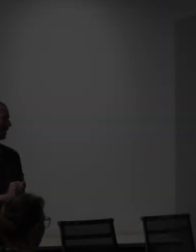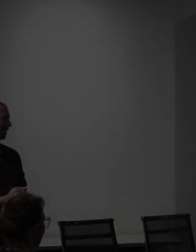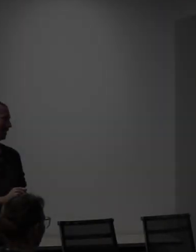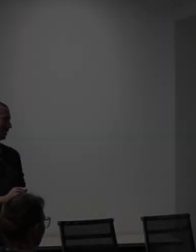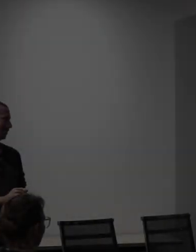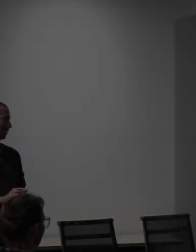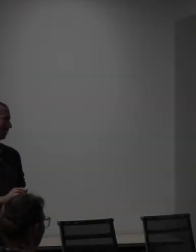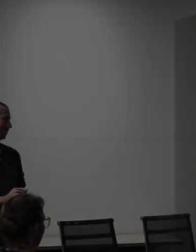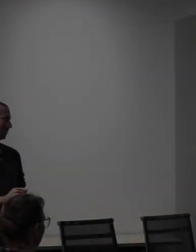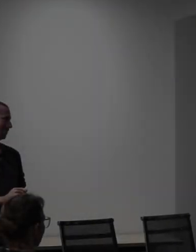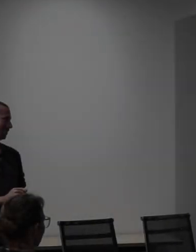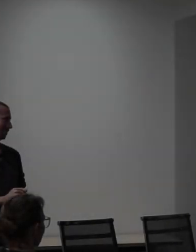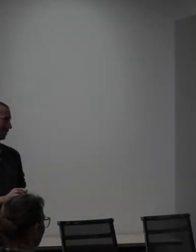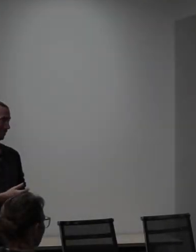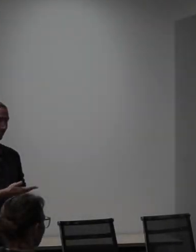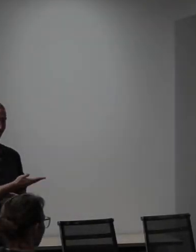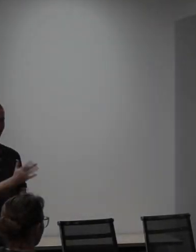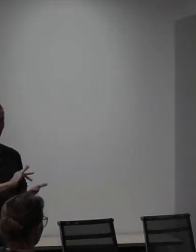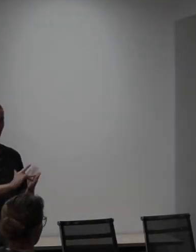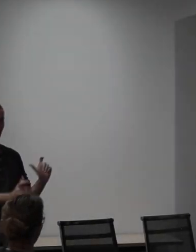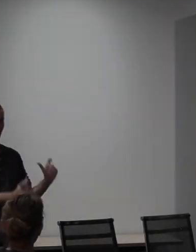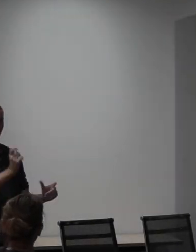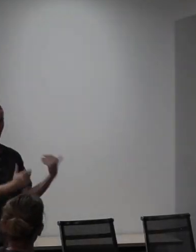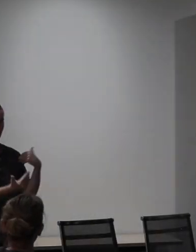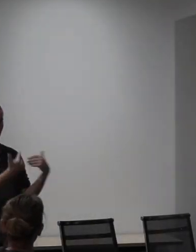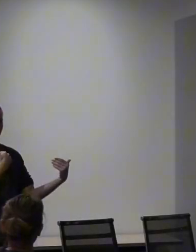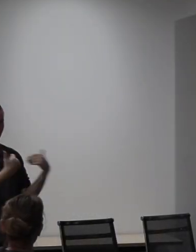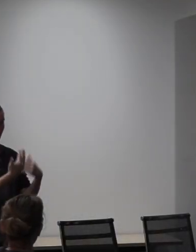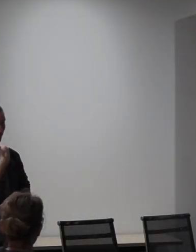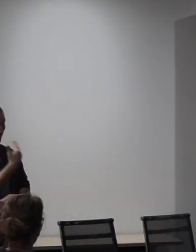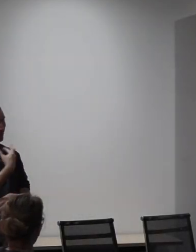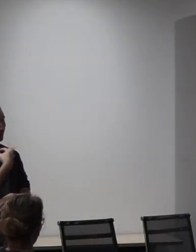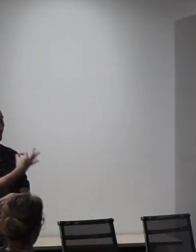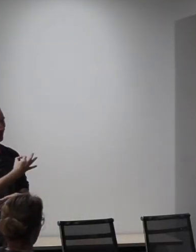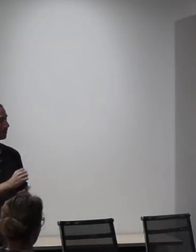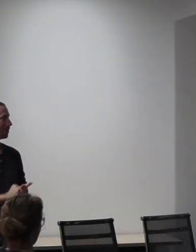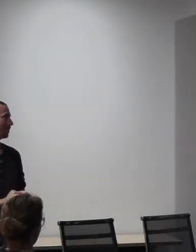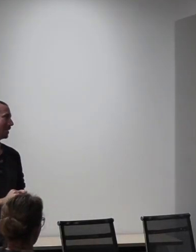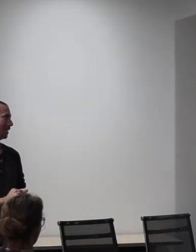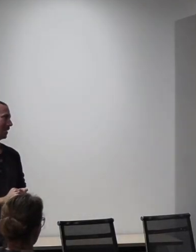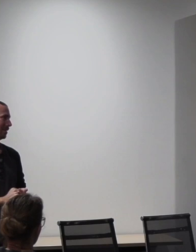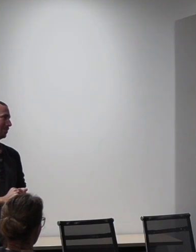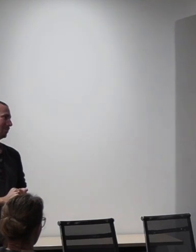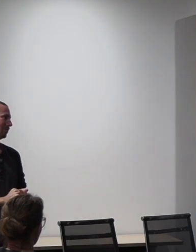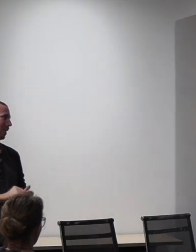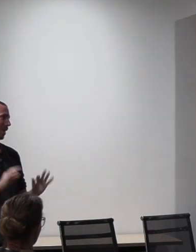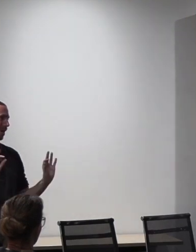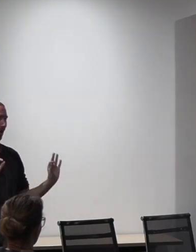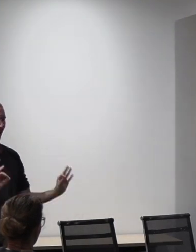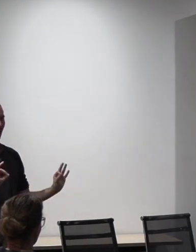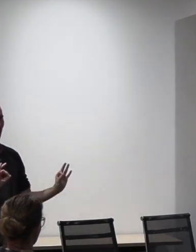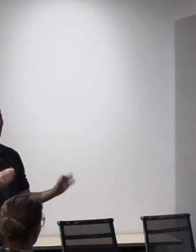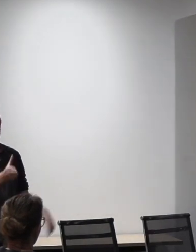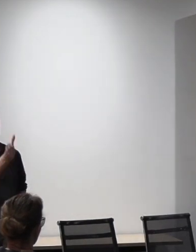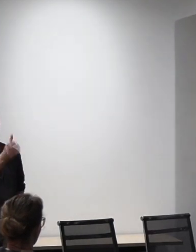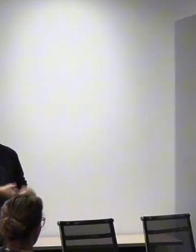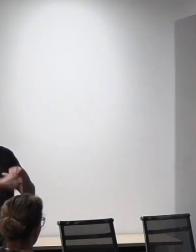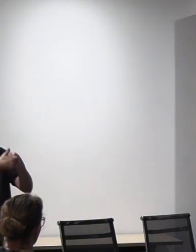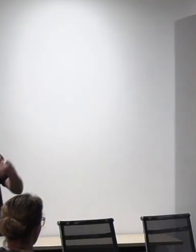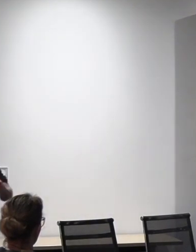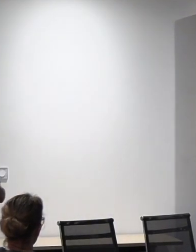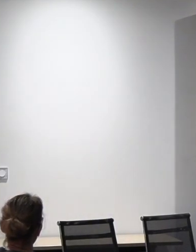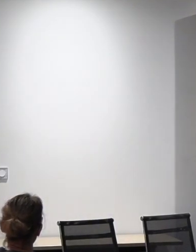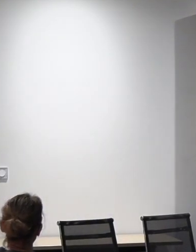à tous les gens qui m'ont sollicité. Et quelle meilleure introduction que celle qu'a fait notre ami